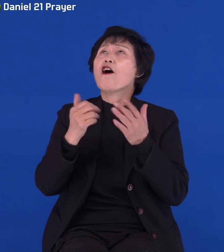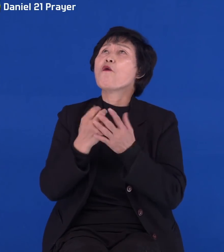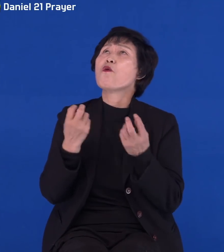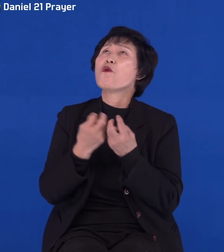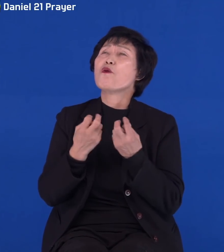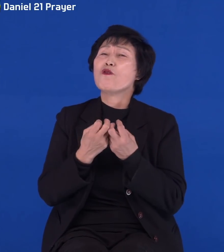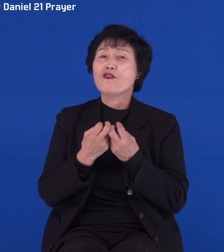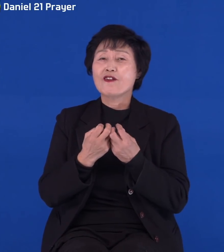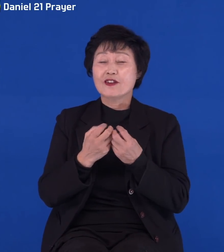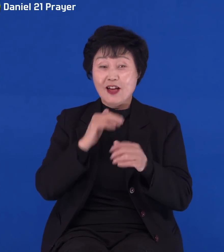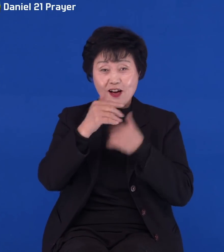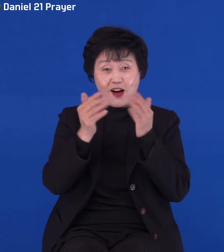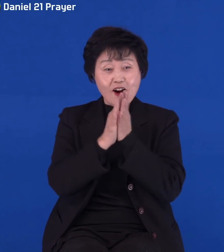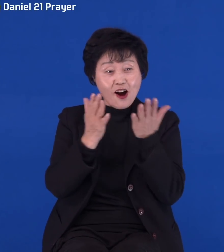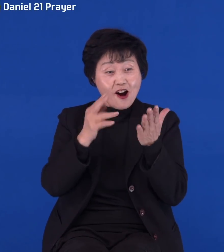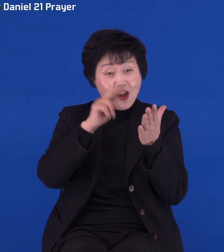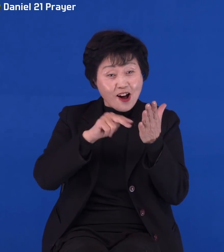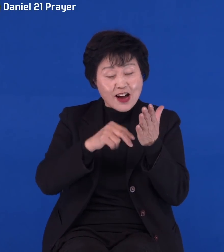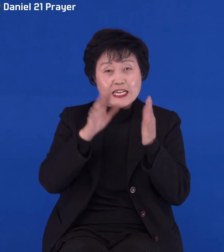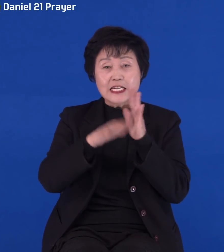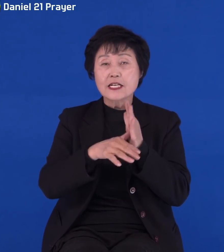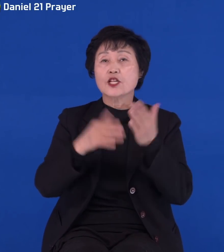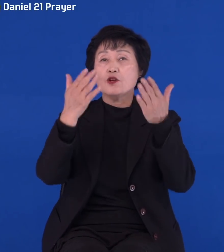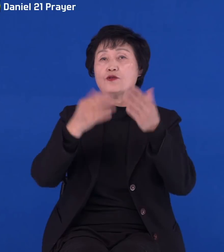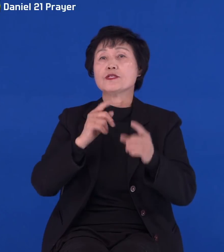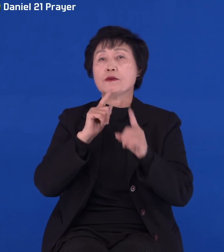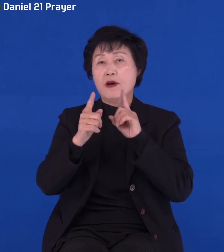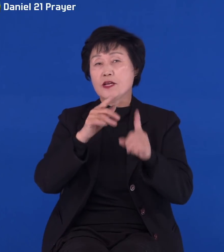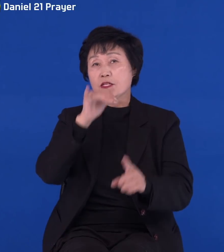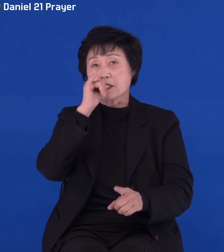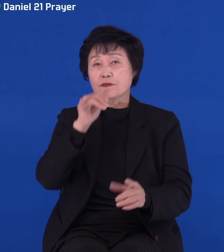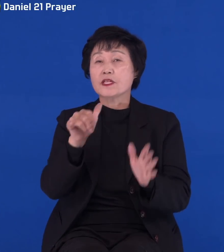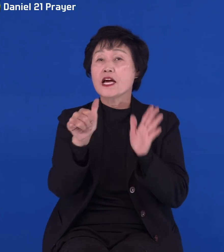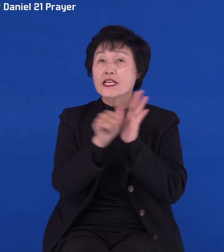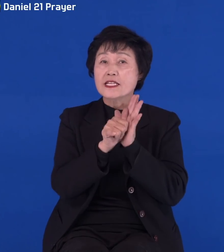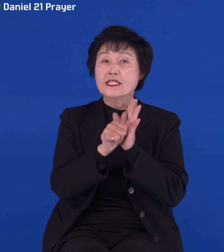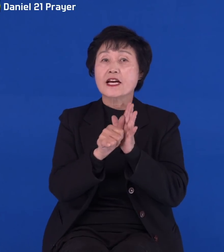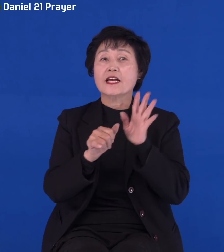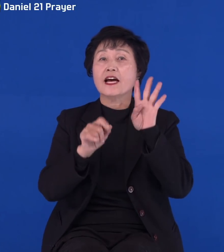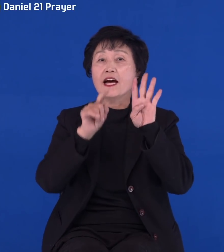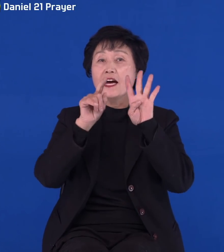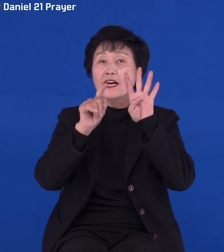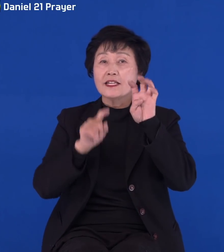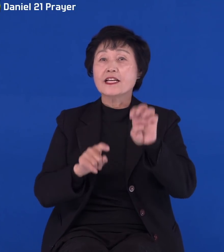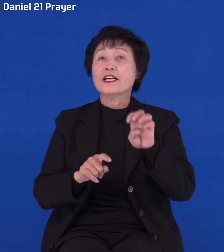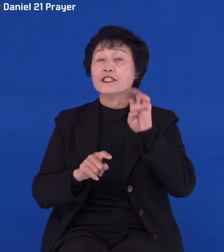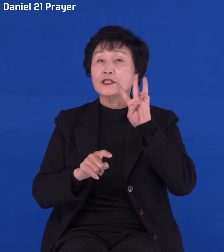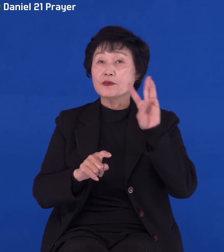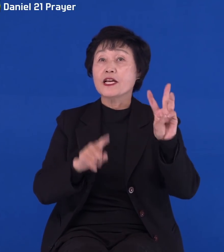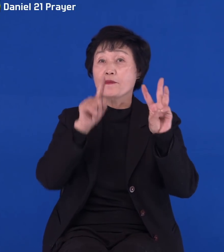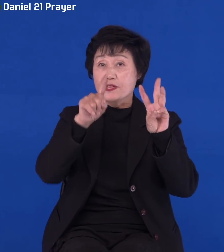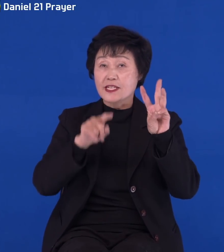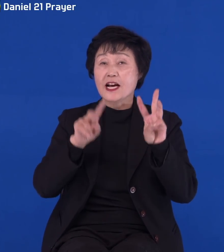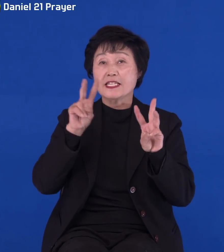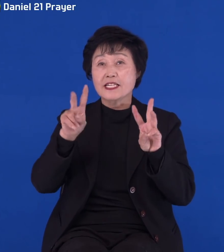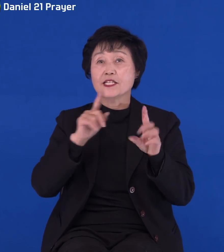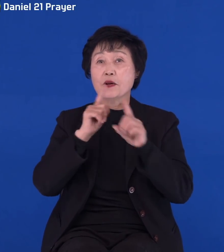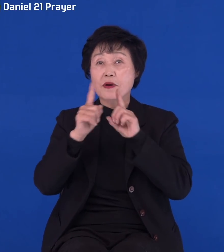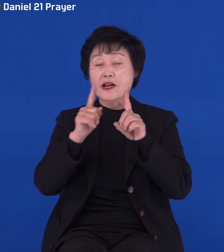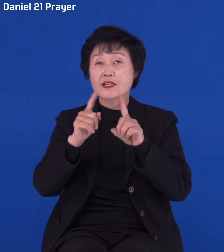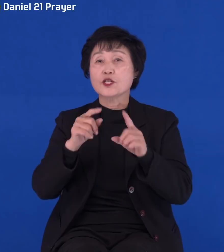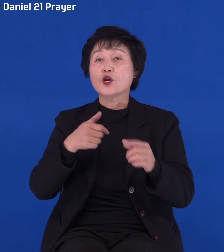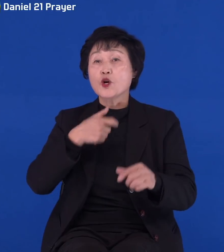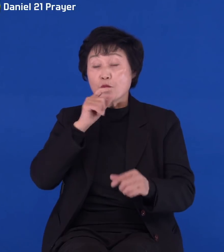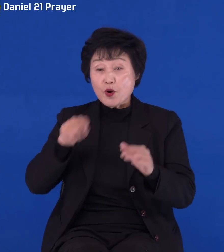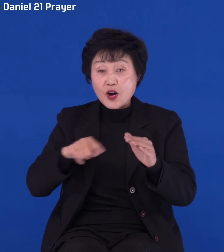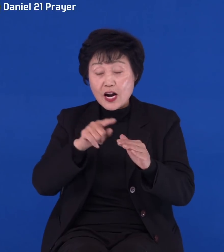성경을 삼동할 때 되게 강력하게 주신 말씀이 있습니다. 이사야서 43장 2절의 말씀이었습니다. 내가 물 가운데로 지날 때 내가 너와 함께 할 것이라.